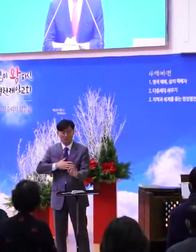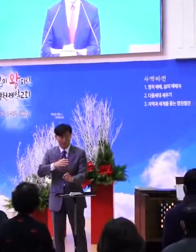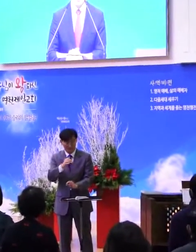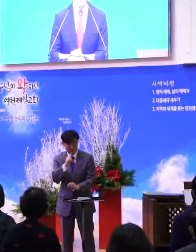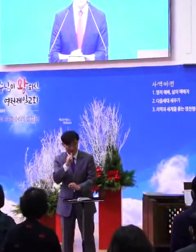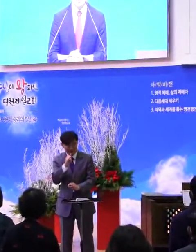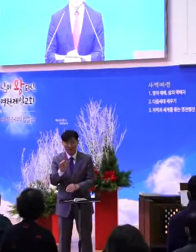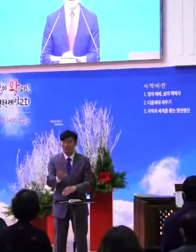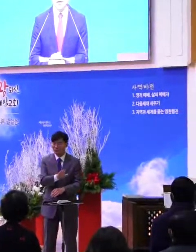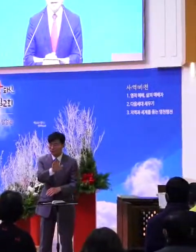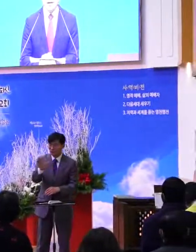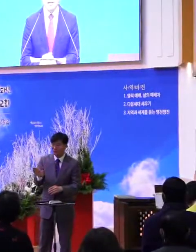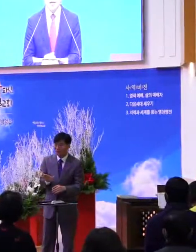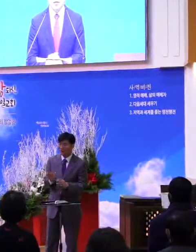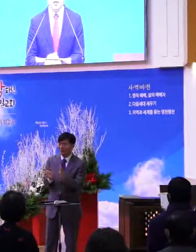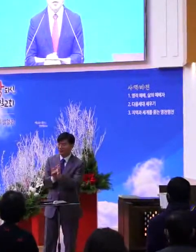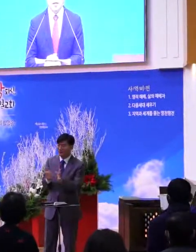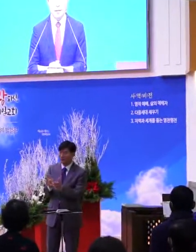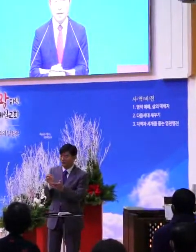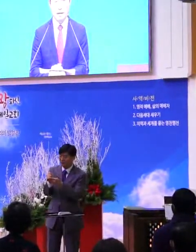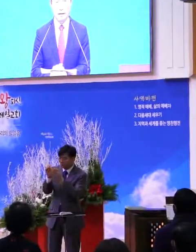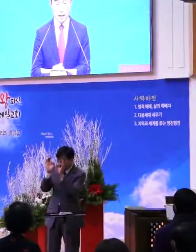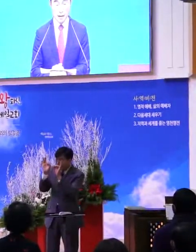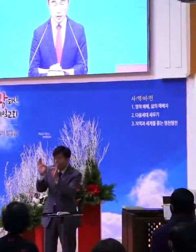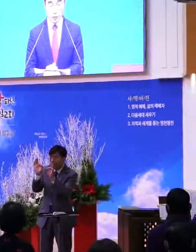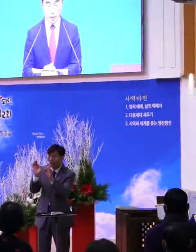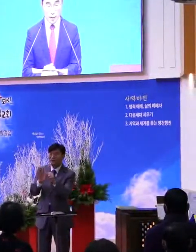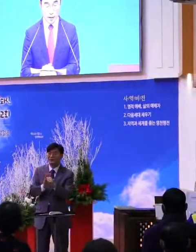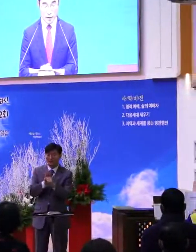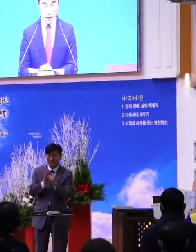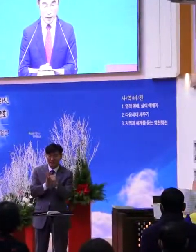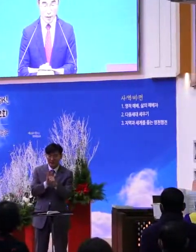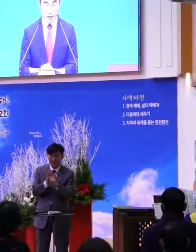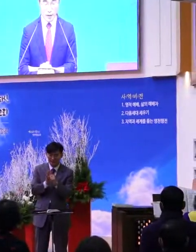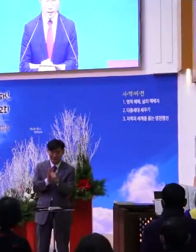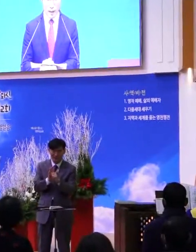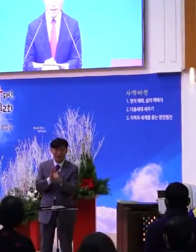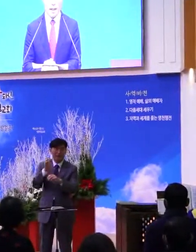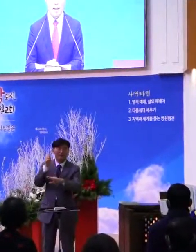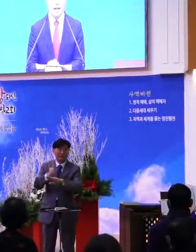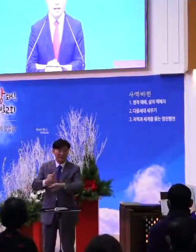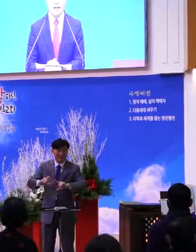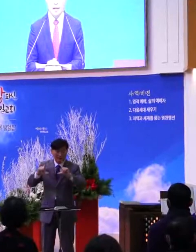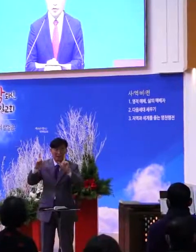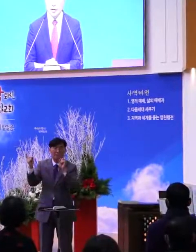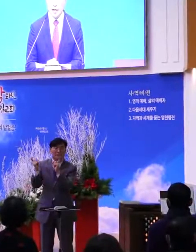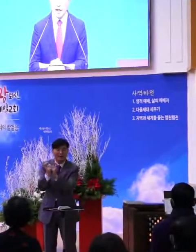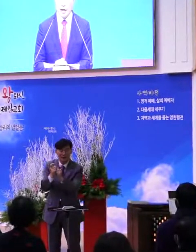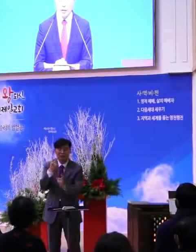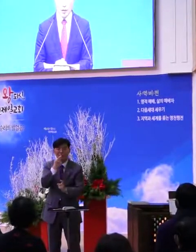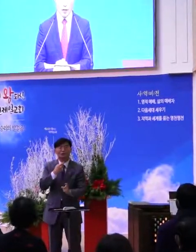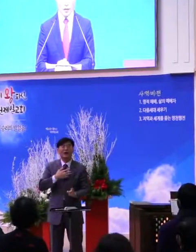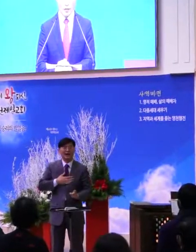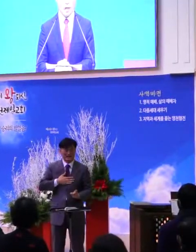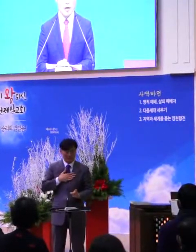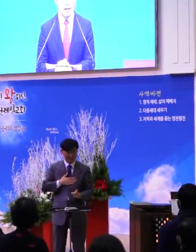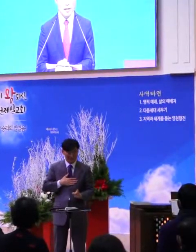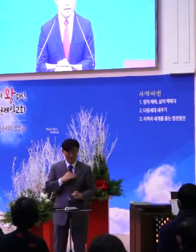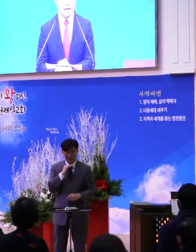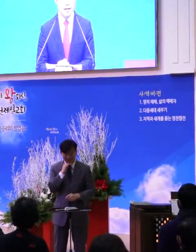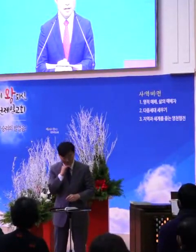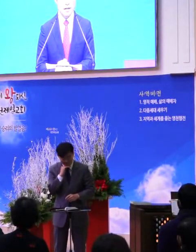사모하고 또 간절한 마음으로 마지막 때를 준비하며 살아갈 수 있기를 바랍니다. 그렇게 주님을 사랑하고